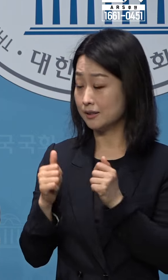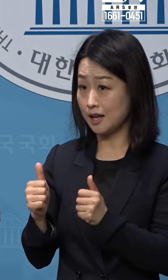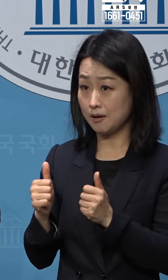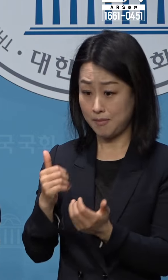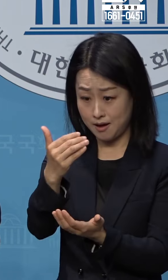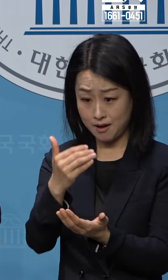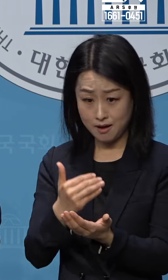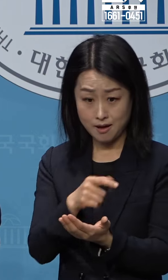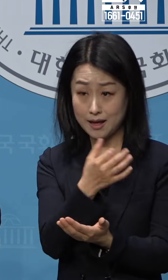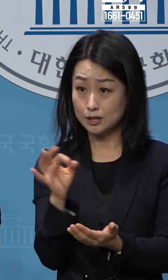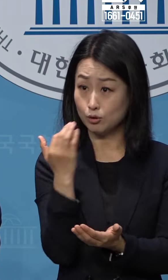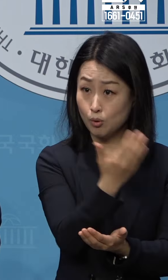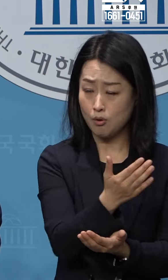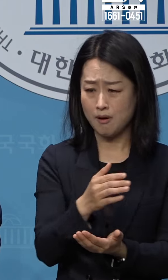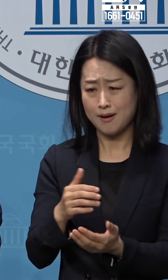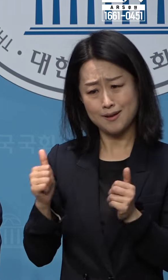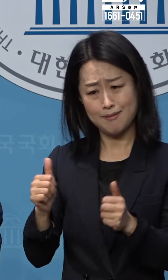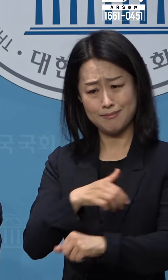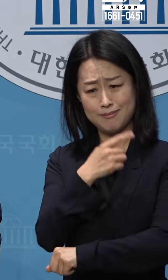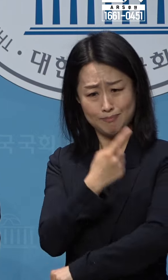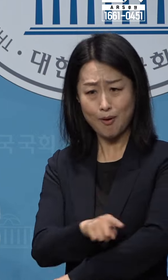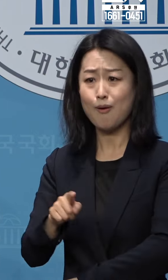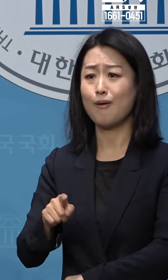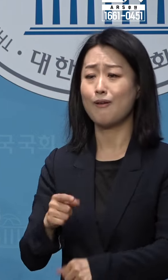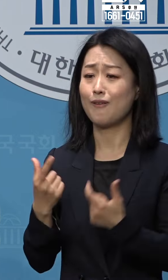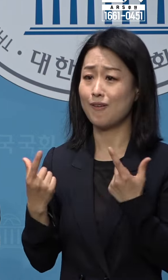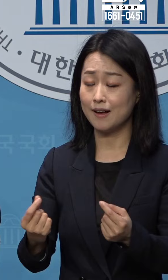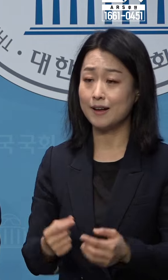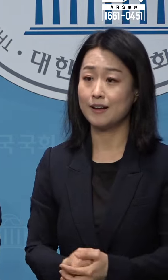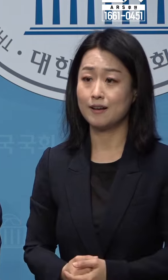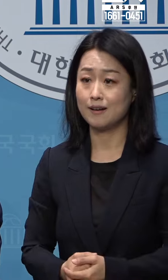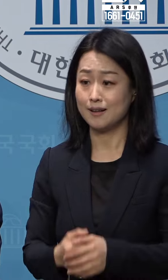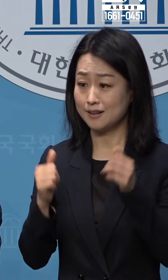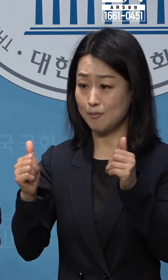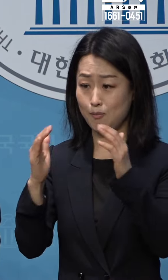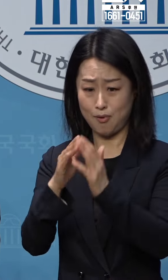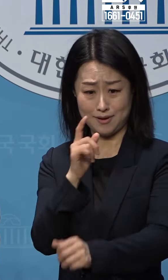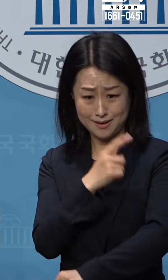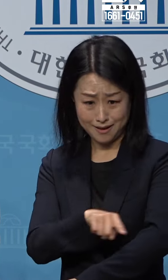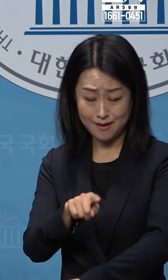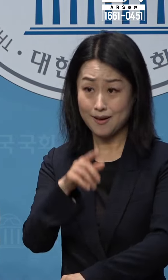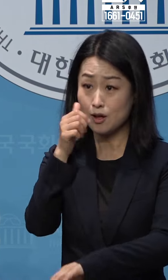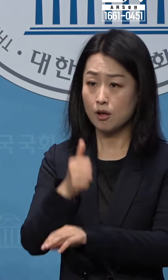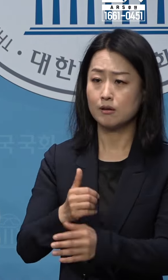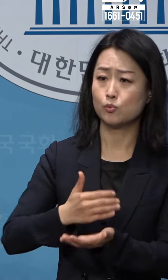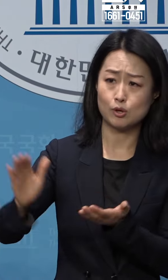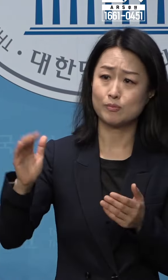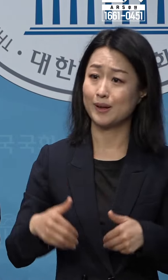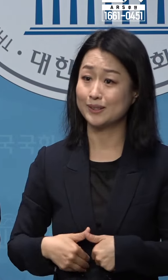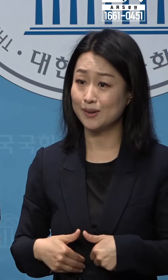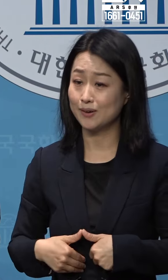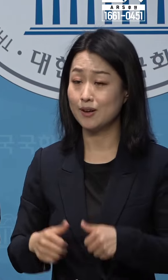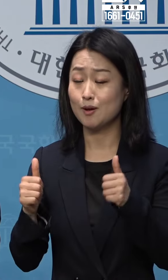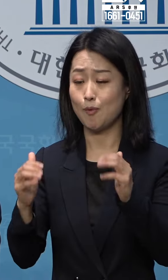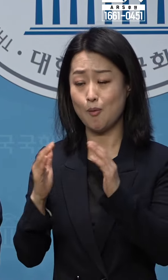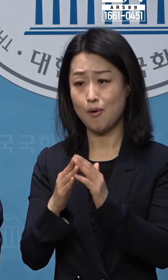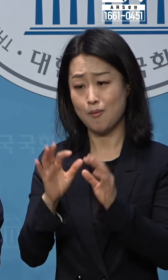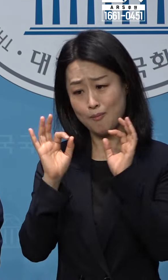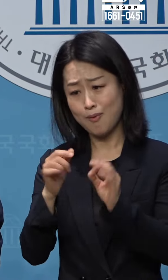드러내는 것이라고 봅니다이 정도 무능하면 그건 태출 대상이라고 보고요 법원에